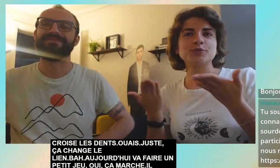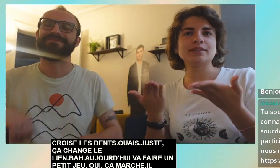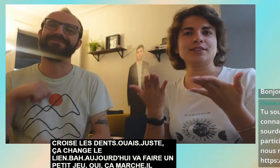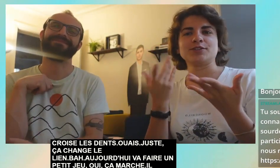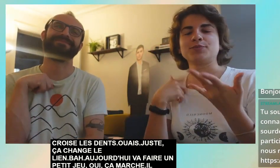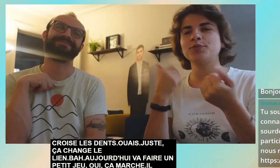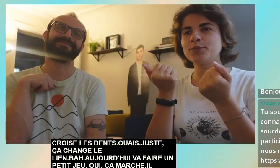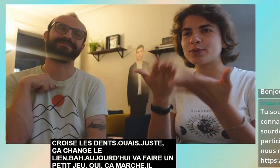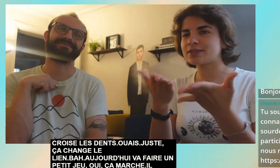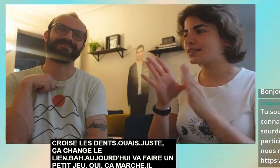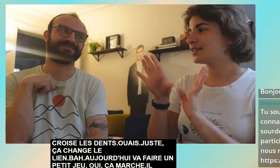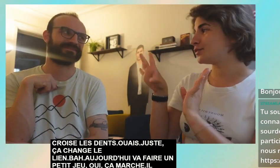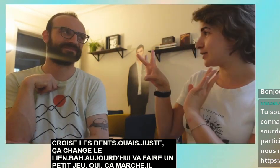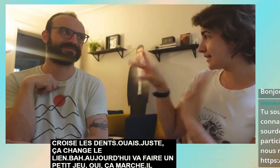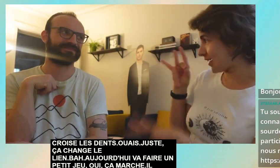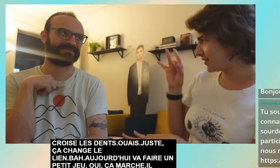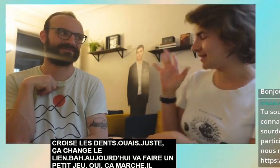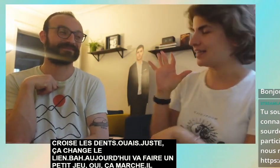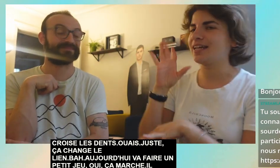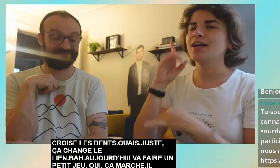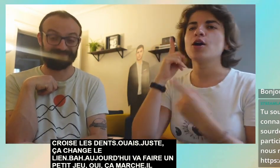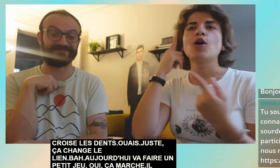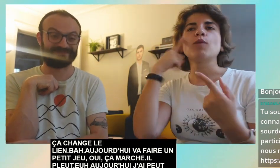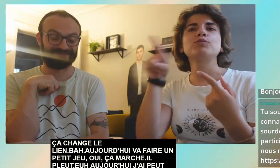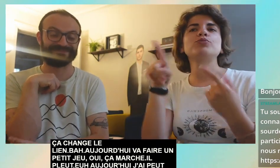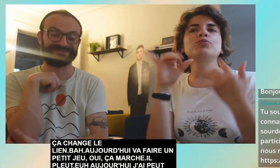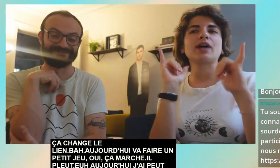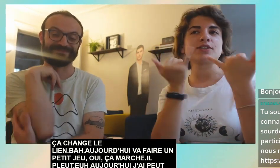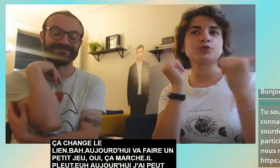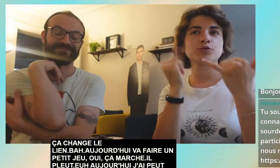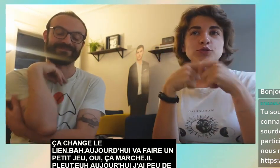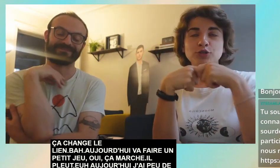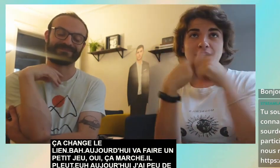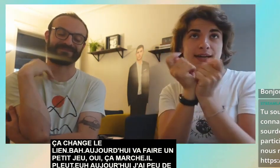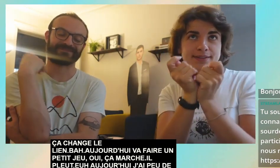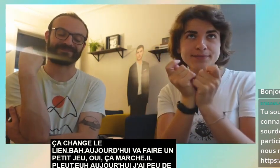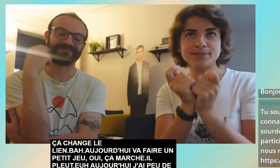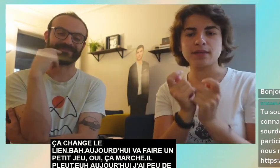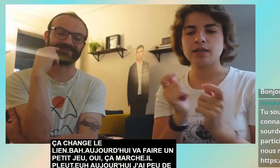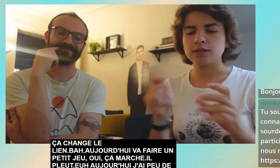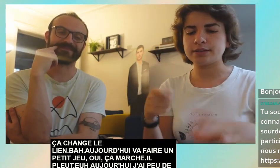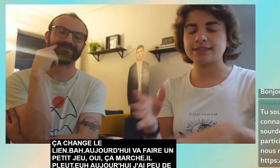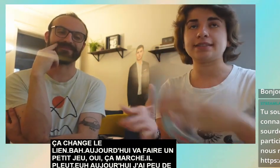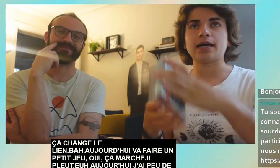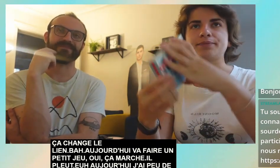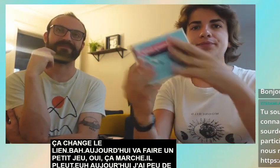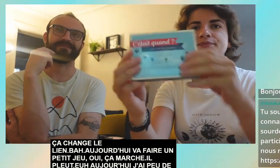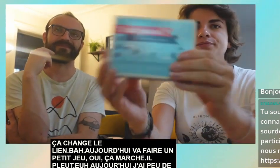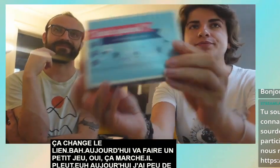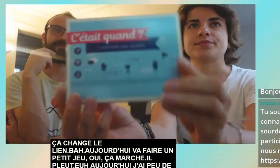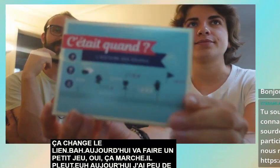Aujourd'hui, j'ai proposé de t'inviter pour un jeu de cartes. C'est ça.